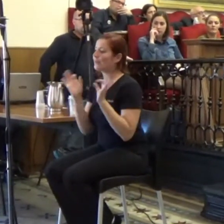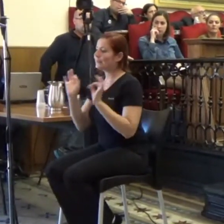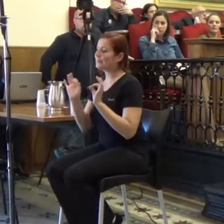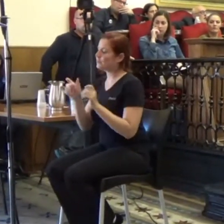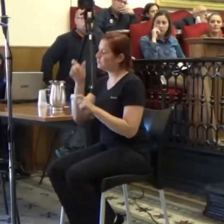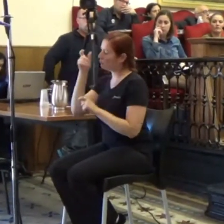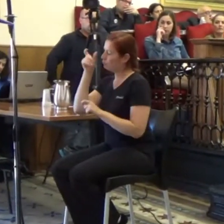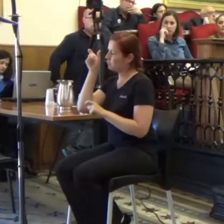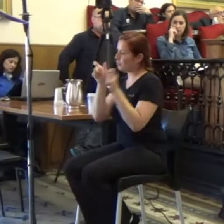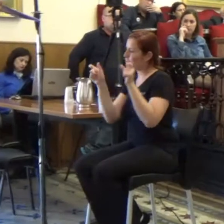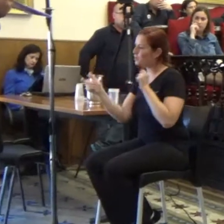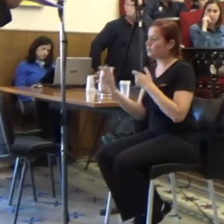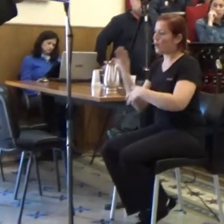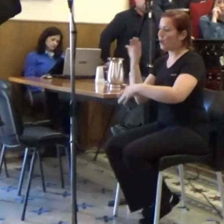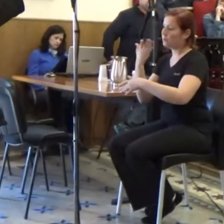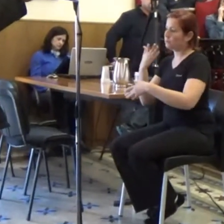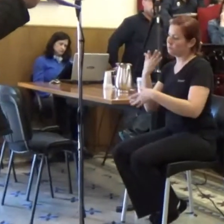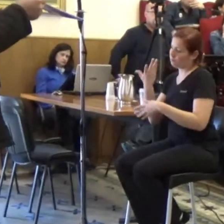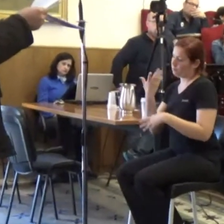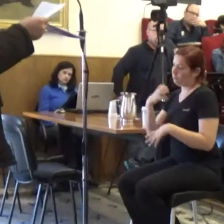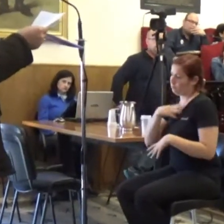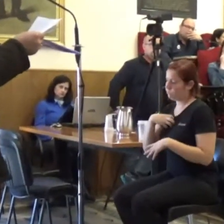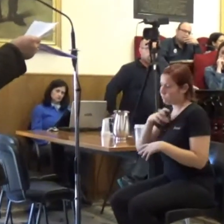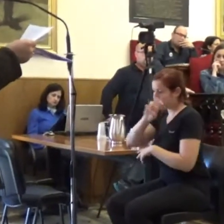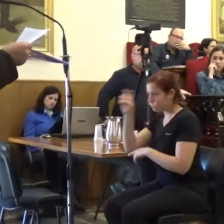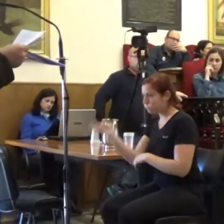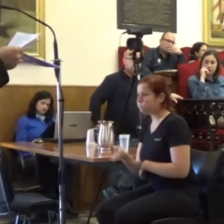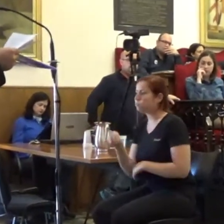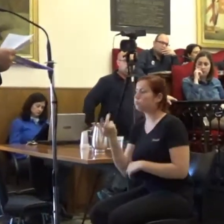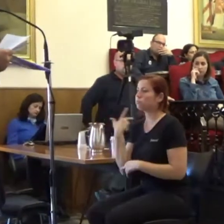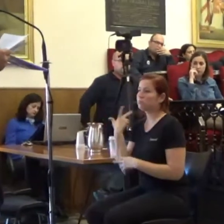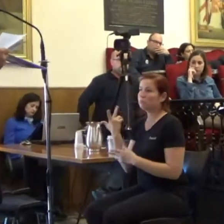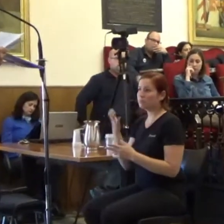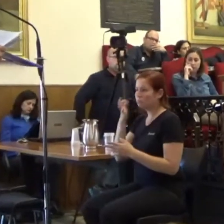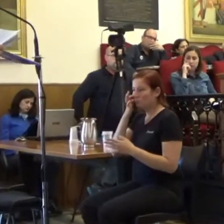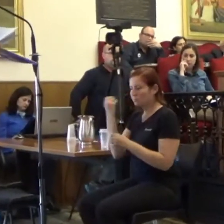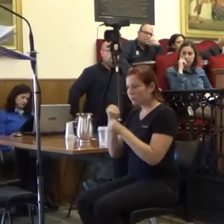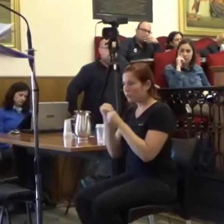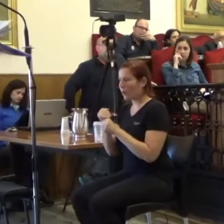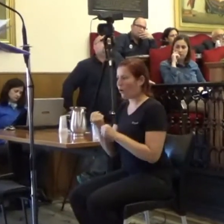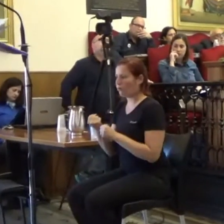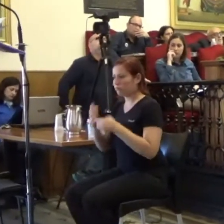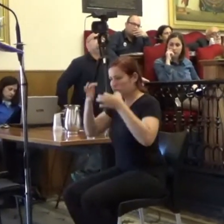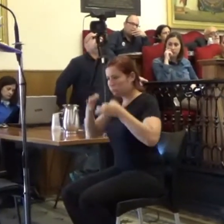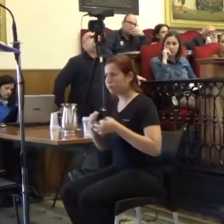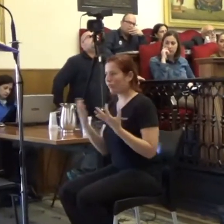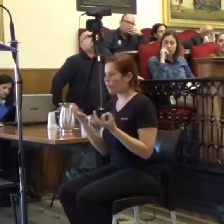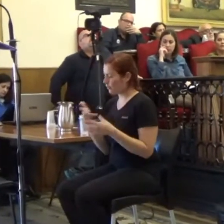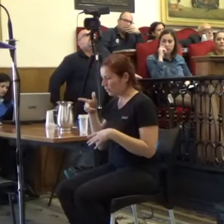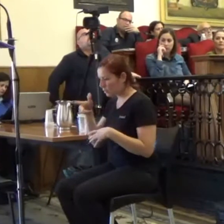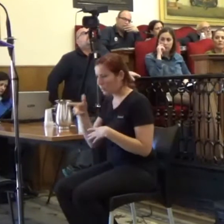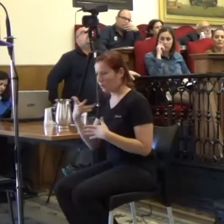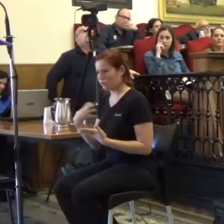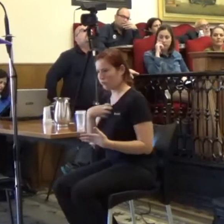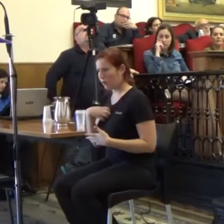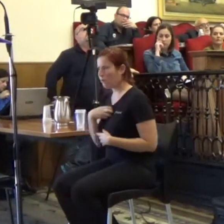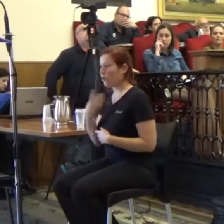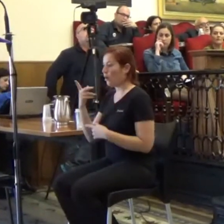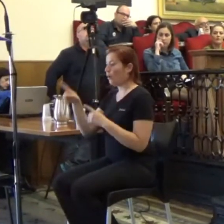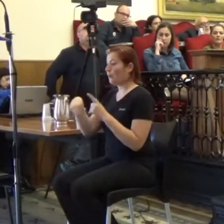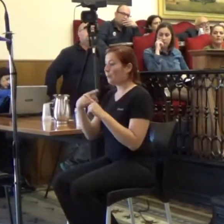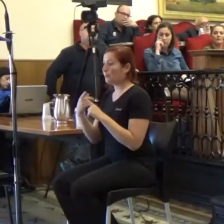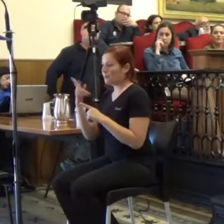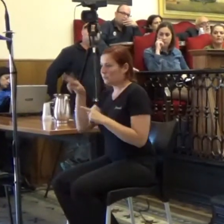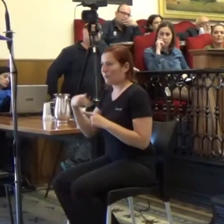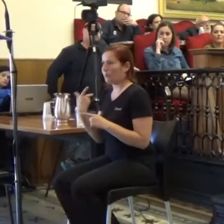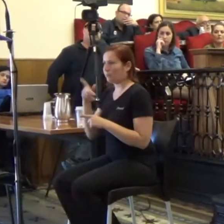diversidad funcional que no sean discriminadas y cobren menos por el hecho de ser lo que ellos nunca han deseado ser, también reclamamos derechos laborales y por ello demandamos y necesitamos